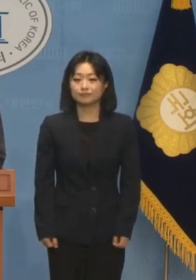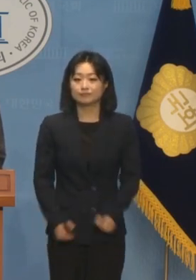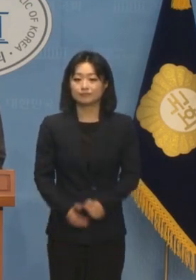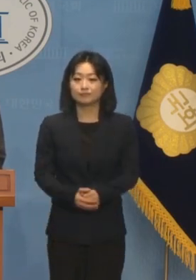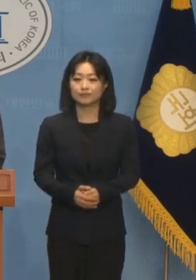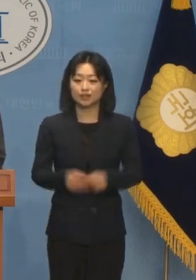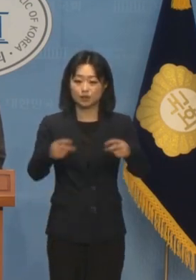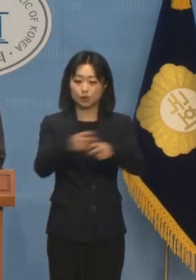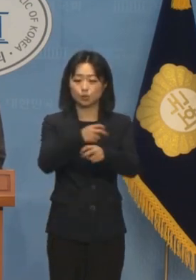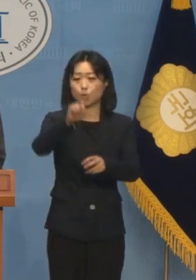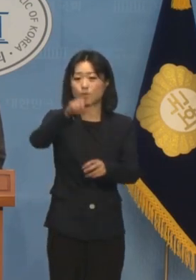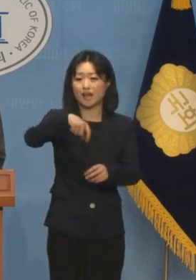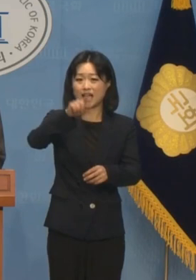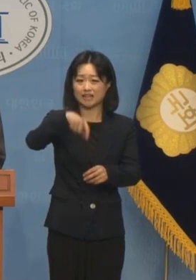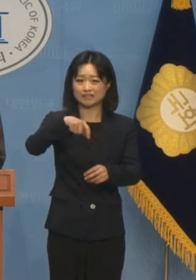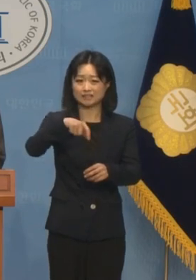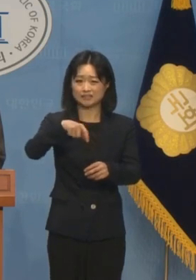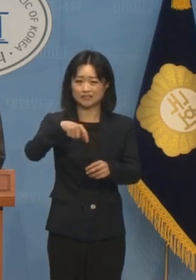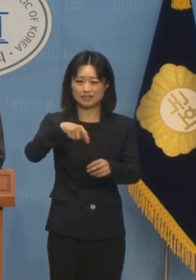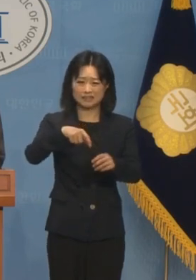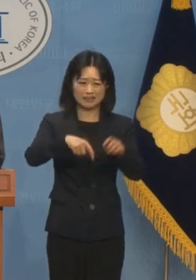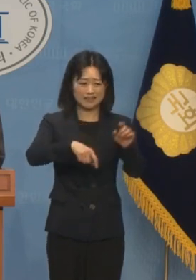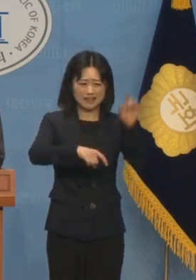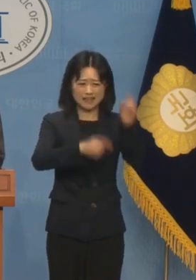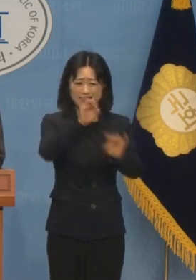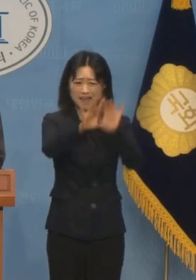중구난방 교통카드 제발 합칩시다.